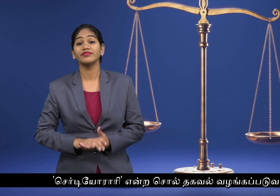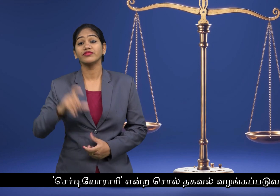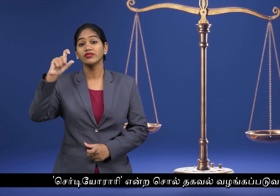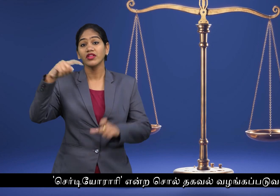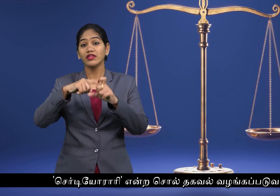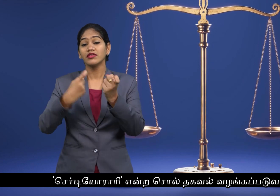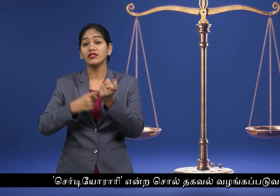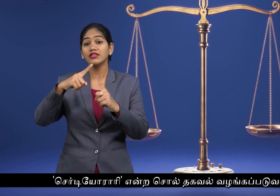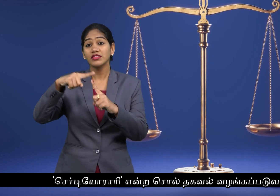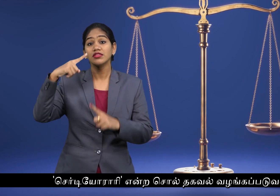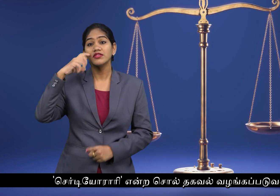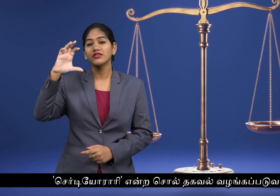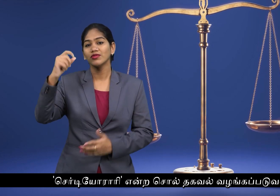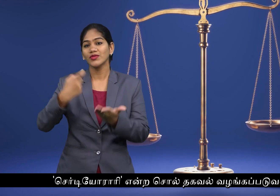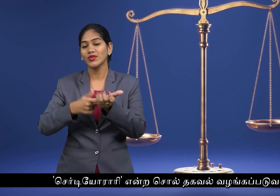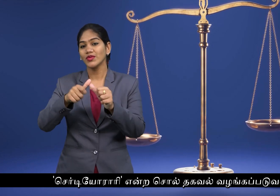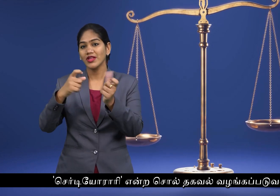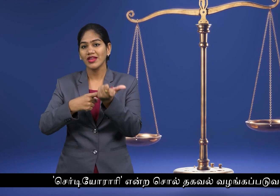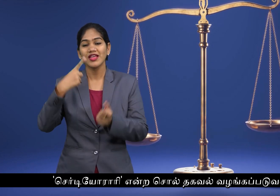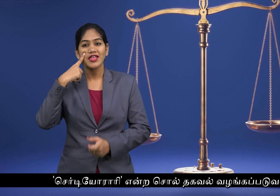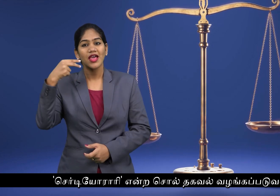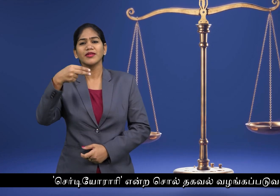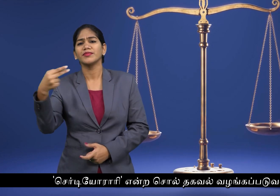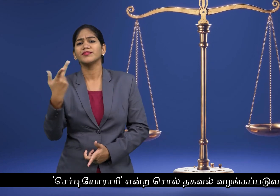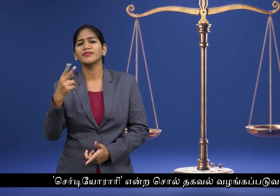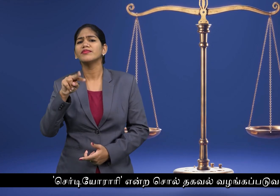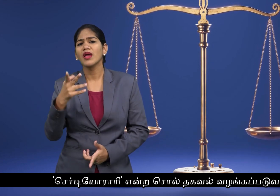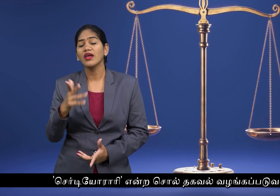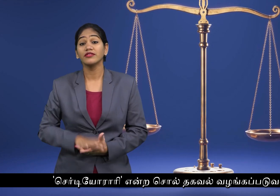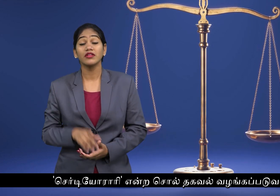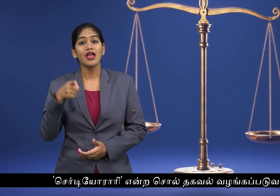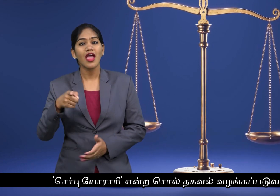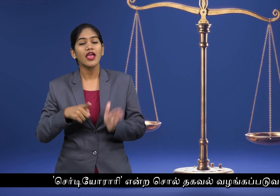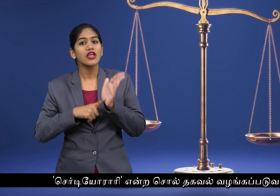செடியோராரி என்ற சொல் தகவல் வழங்கப்படுவதை குறிக்கிறது.